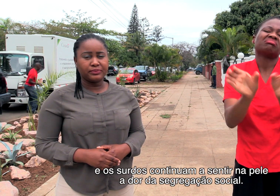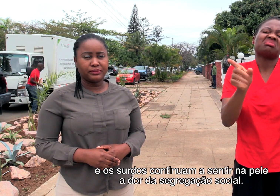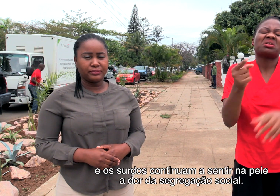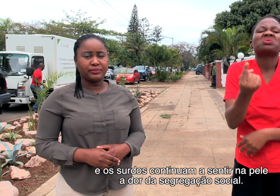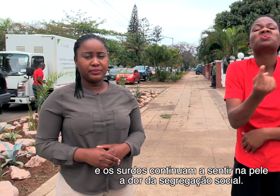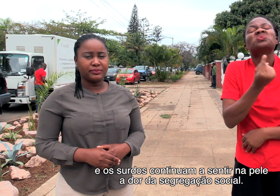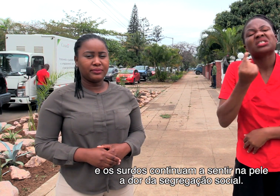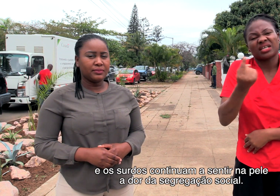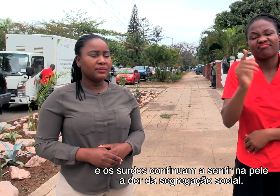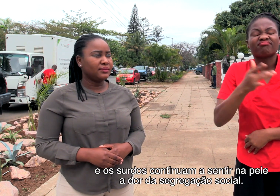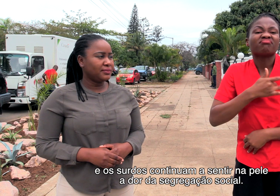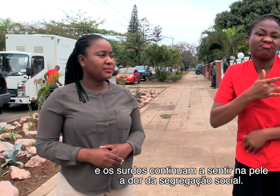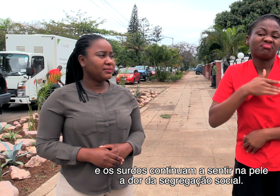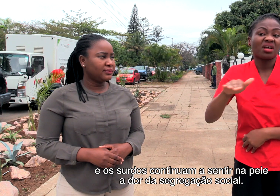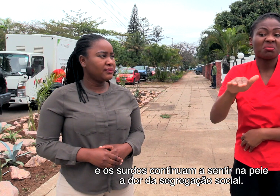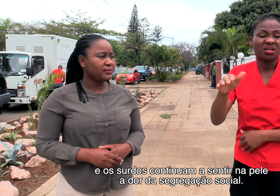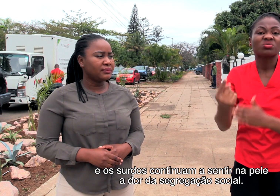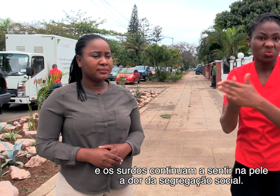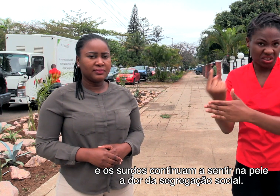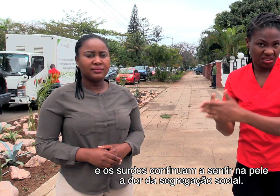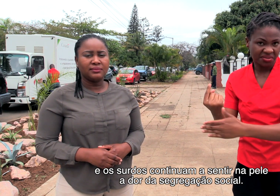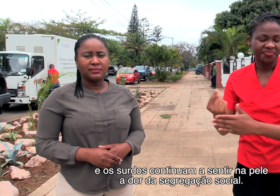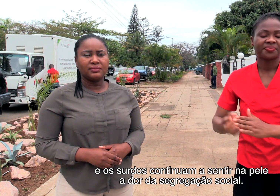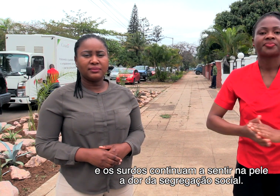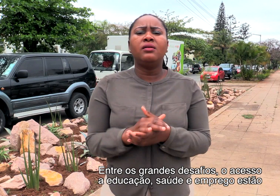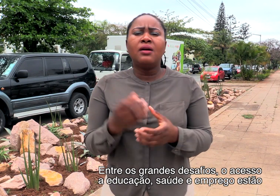a sentir na pele a dor da segregação social.